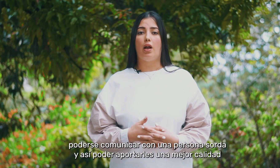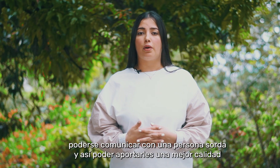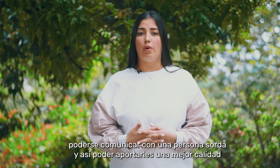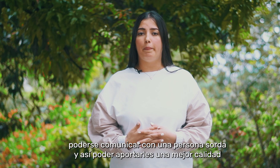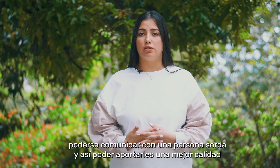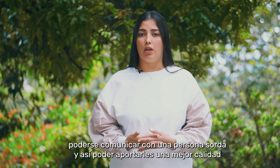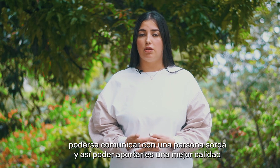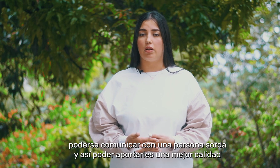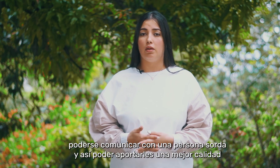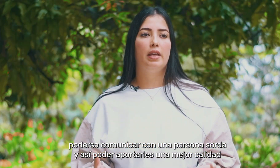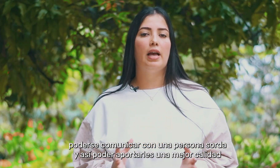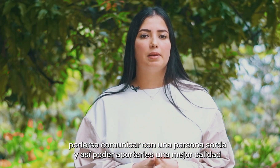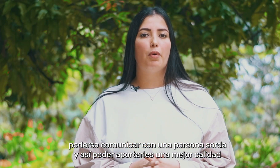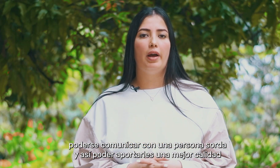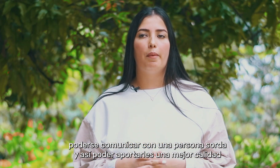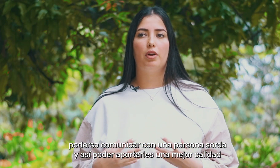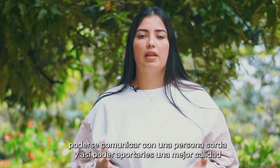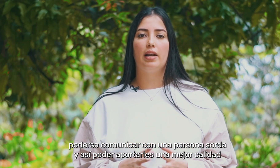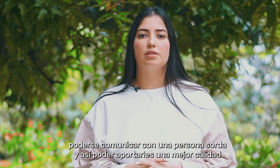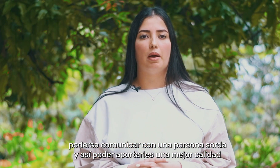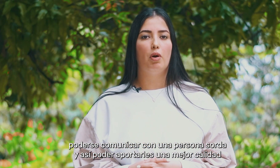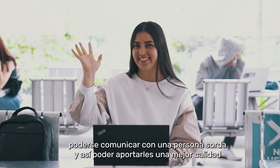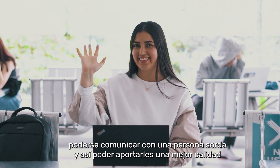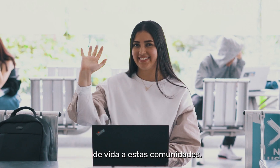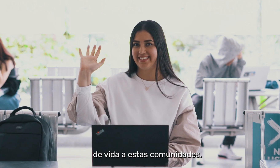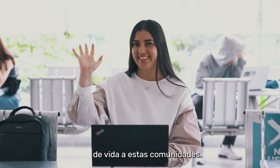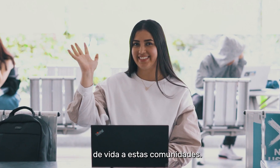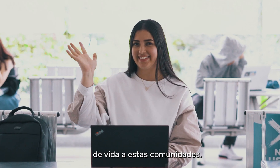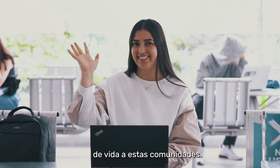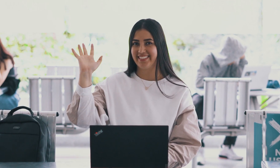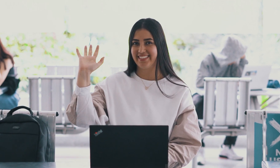comunicar con una persona sorda y así poder aportarles una mejor calidad de vida a esta comunidad.